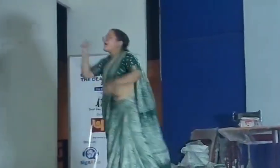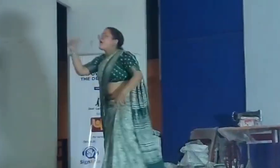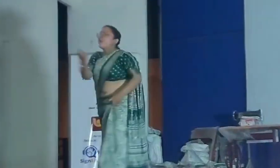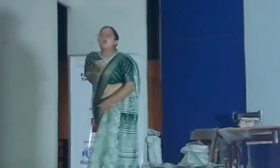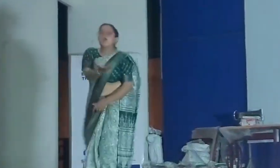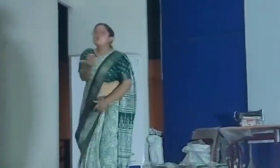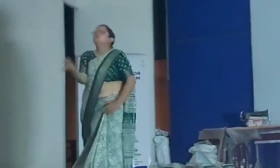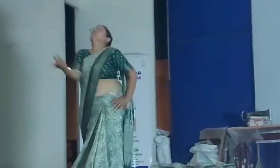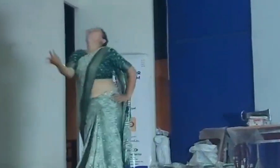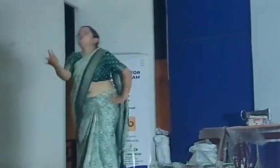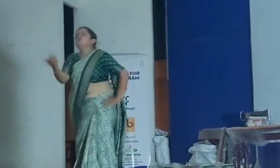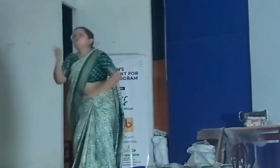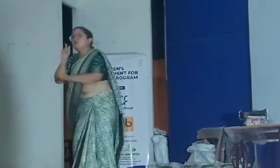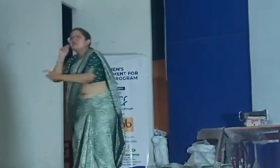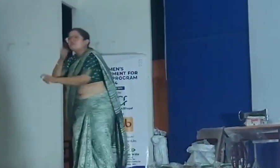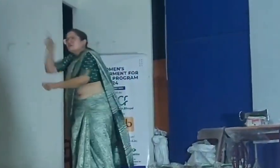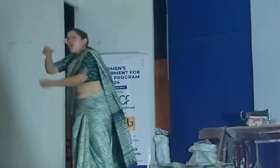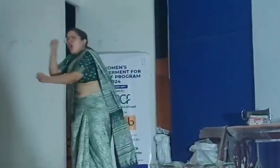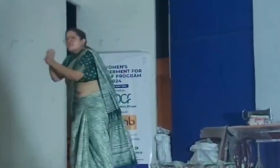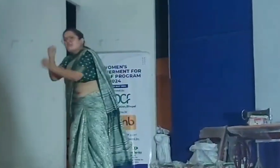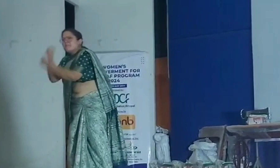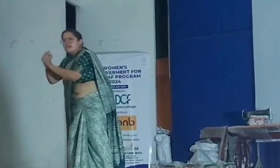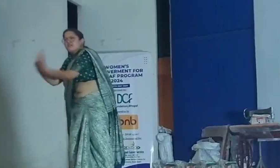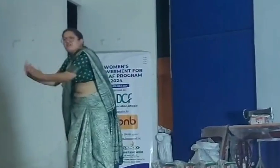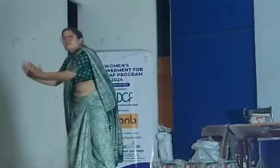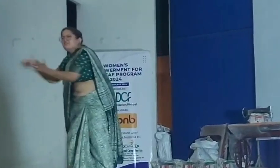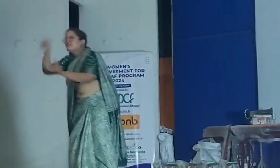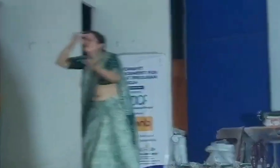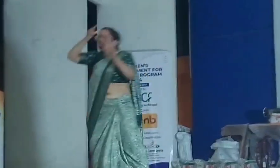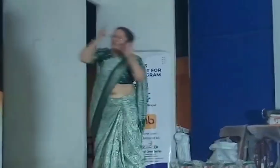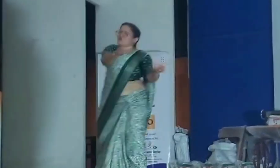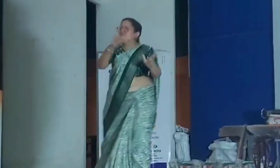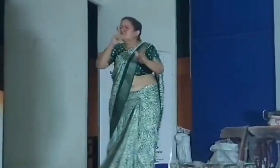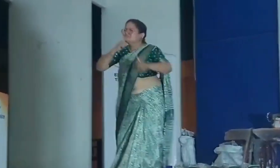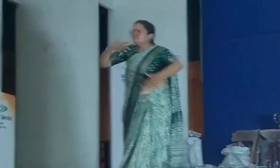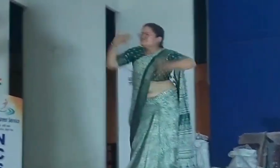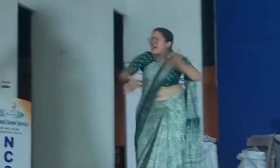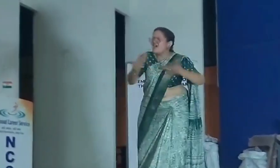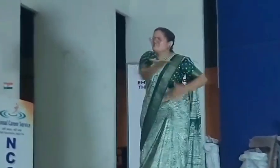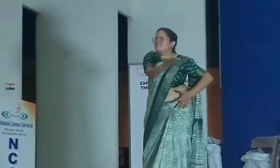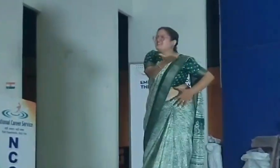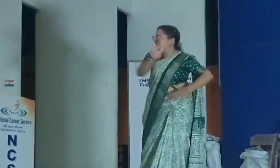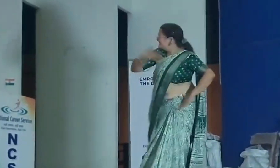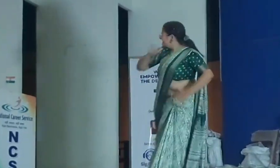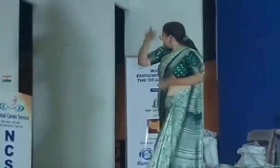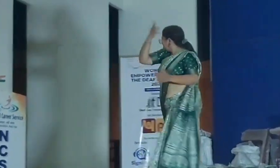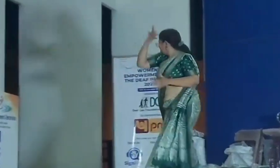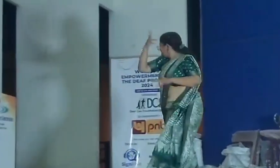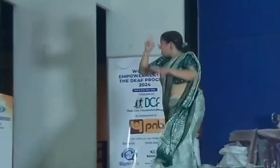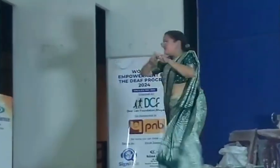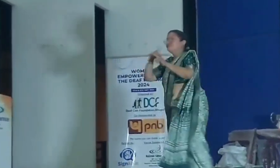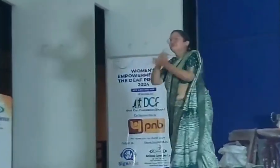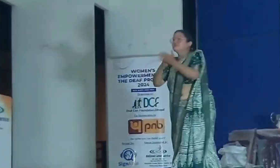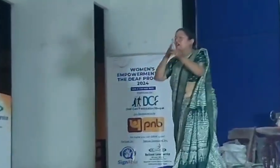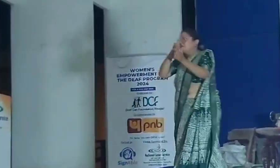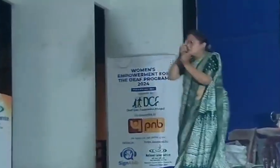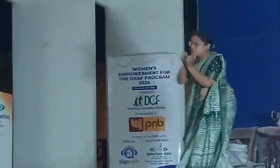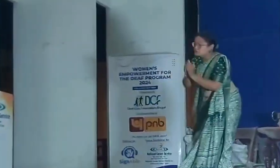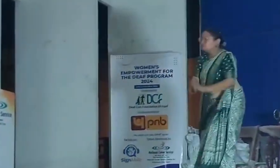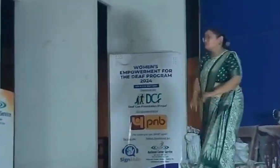भी अवेयर होना चाहिए कि मतलब उसने ऐसा क्यों किया। उनके मोम डैड मतलब जॉब भी कर रहे थे, सरकारी नौकरी वो ऑलरेडी कर रहा था, तो उसके मोम डैड भी कर रहे थे, तो